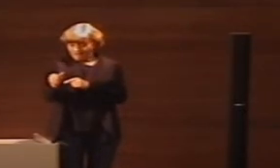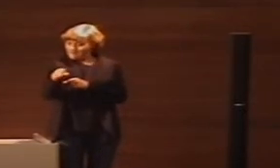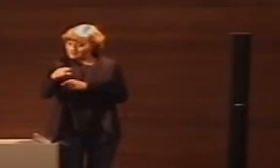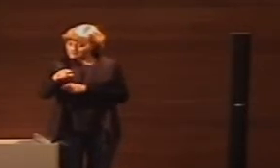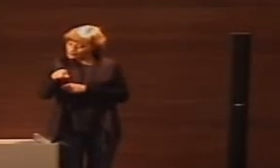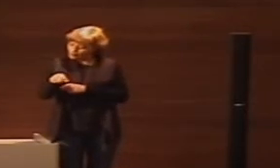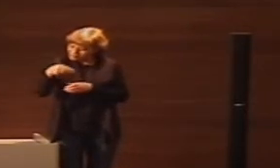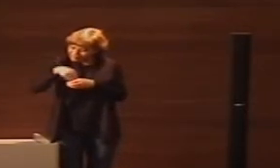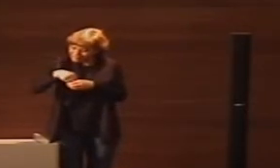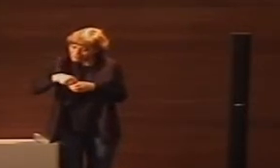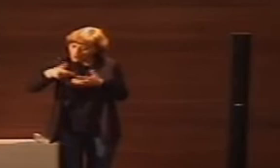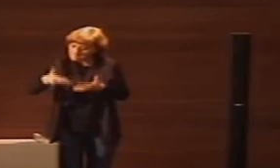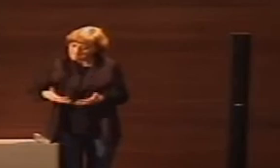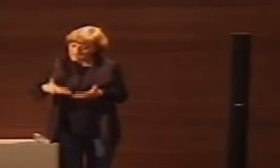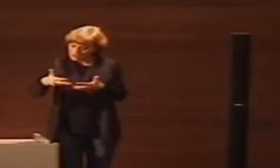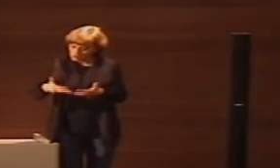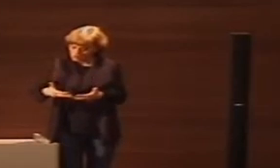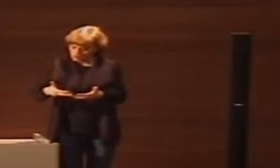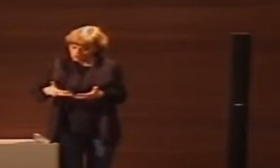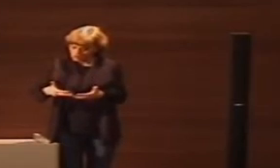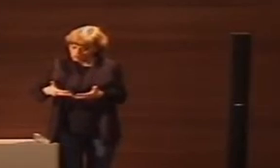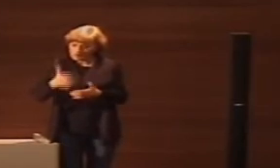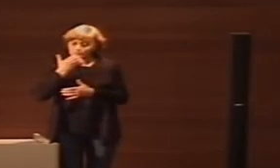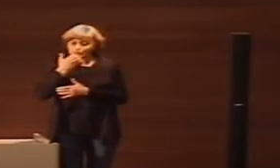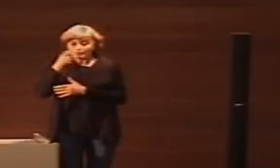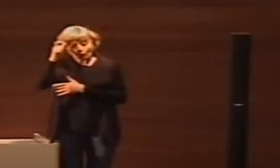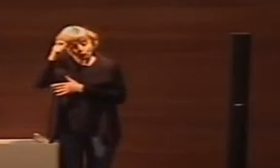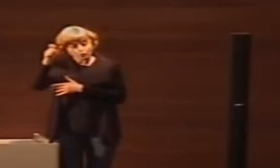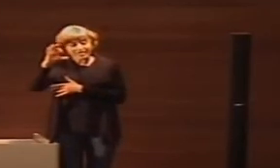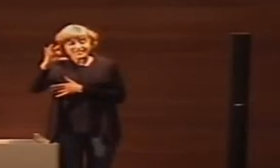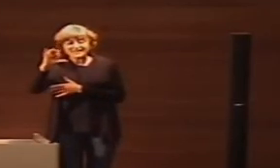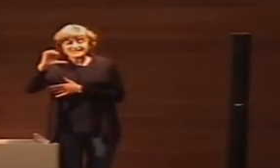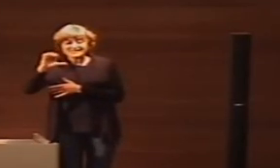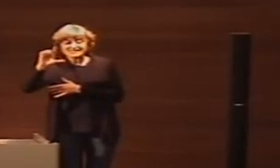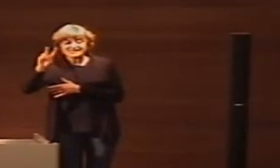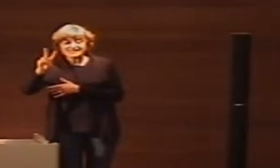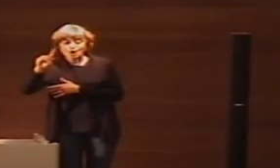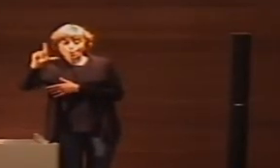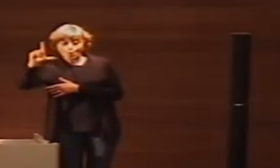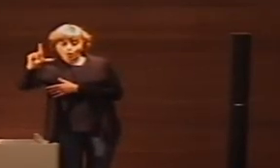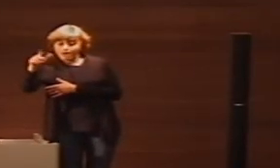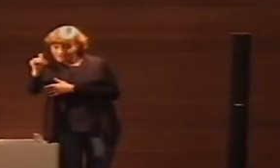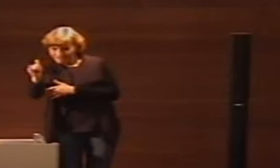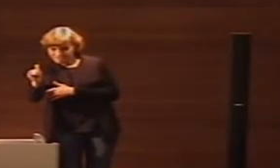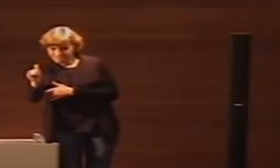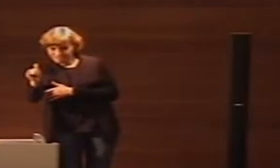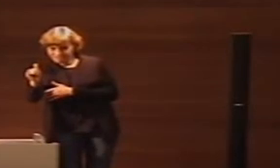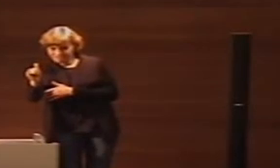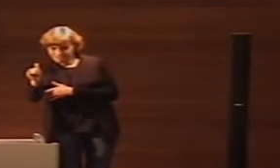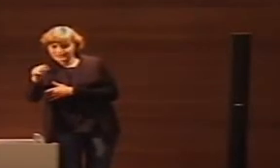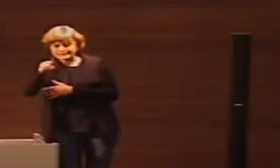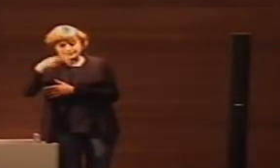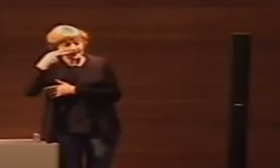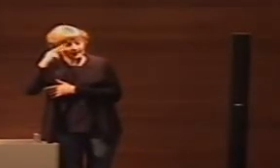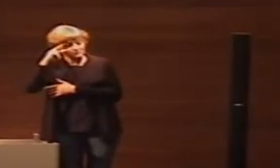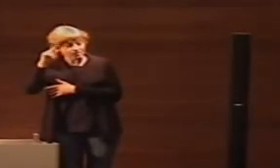autopesaje, están extendidos en Seúl, hay algunas experiencias en Holanda y en Alemania, pero son, ya digo, un